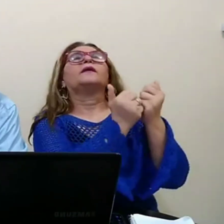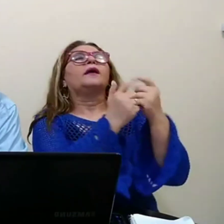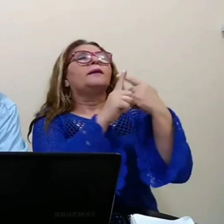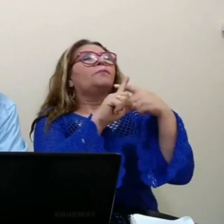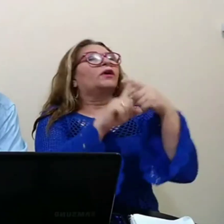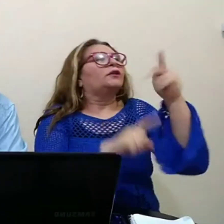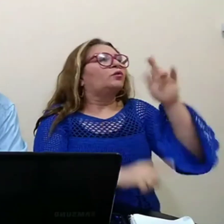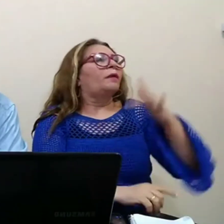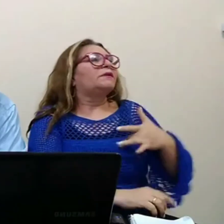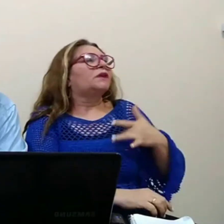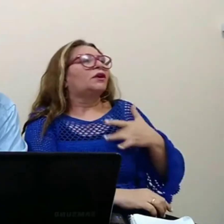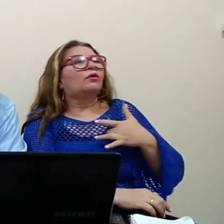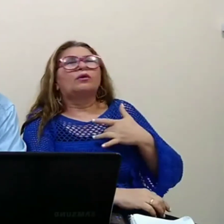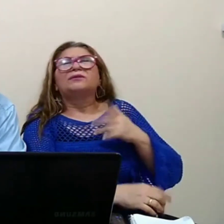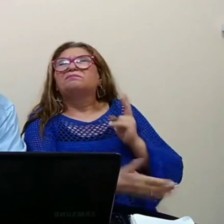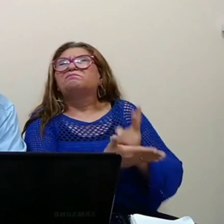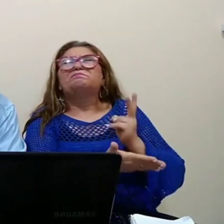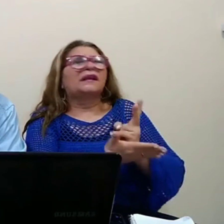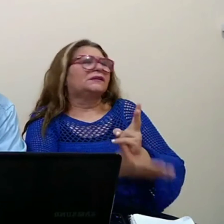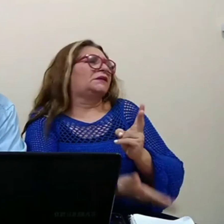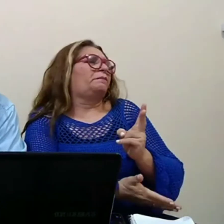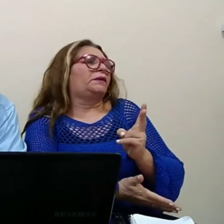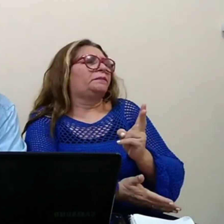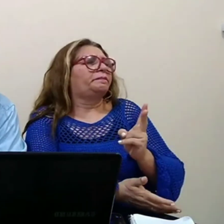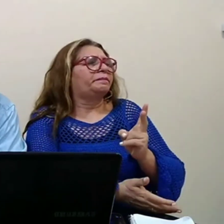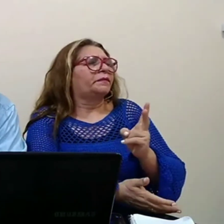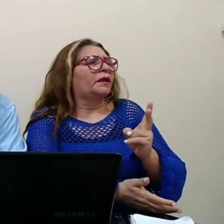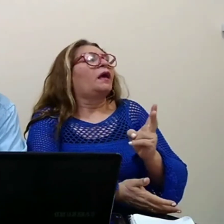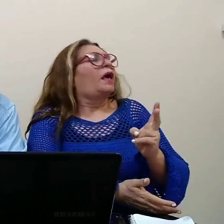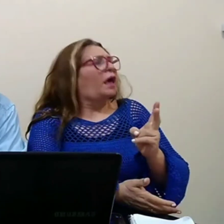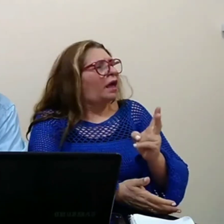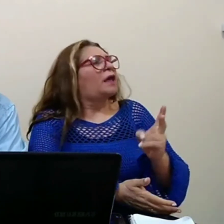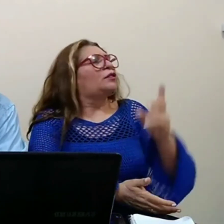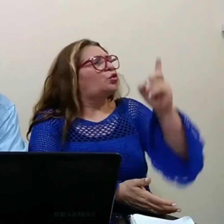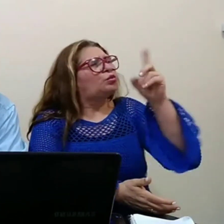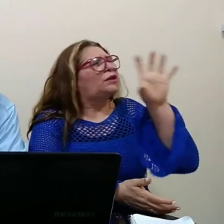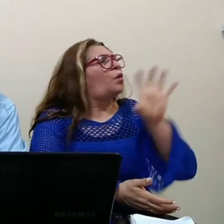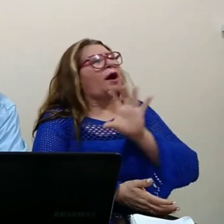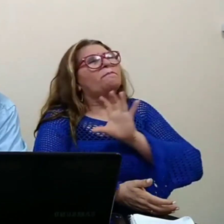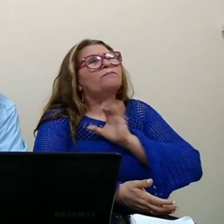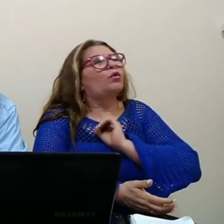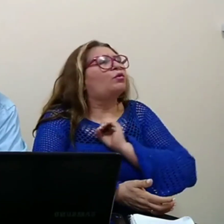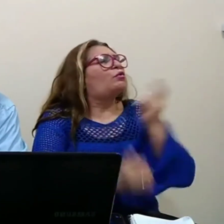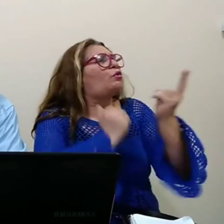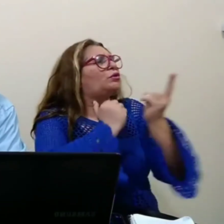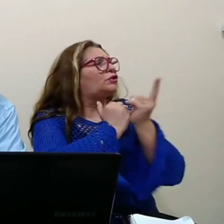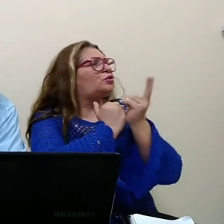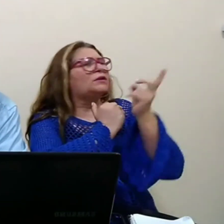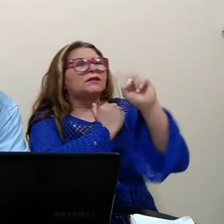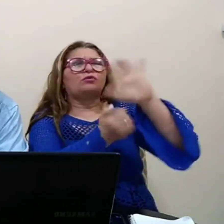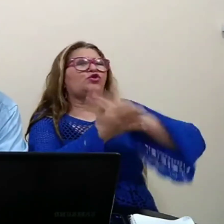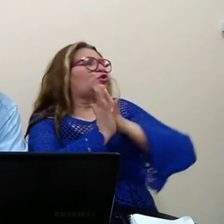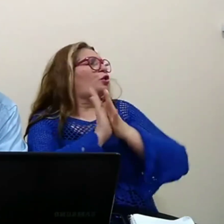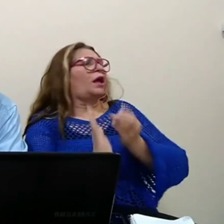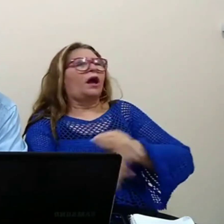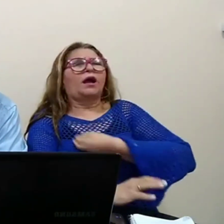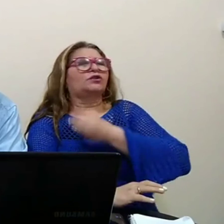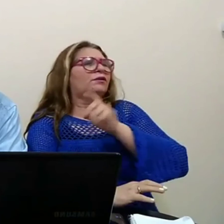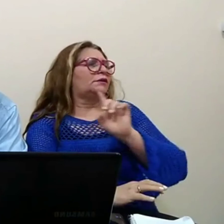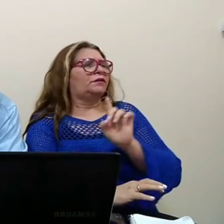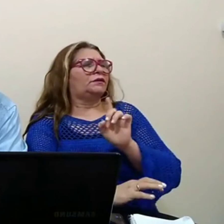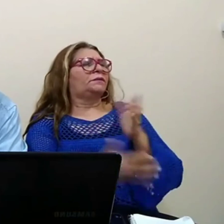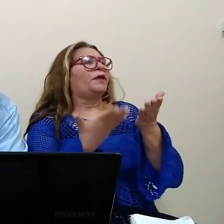sua misericórdia, ela dura para sempre. E elas são a causa de nós não sermos consumidos. E nesta noite,